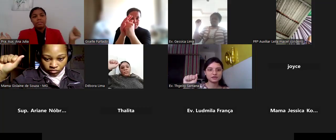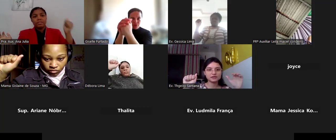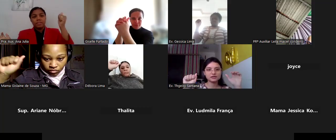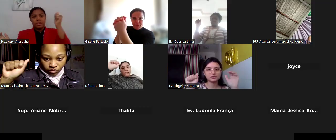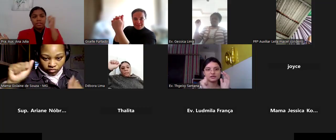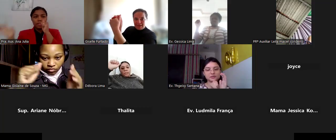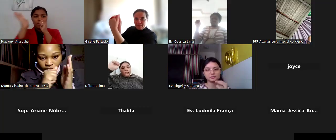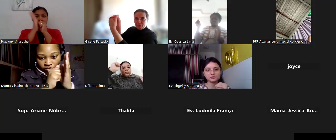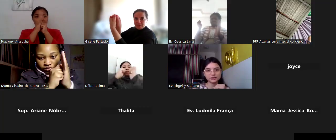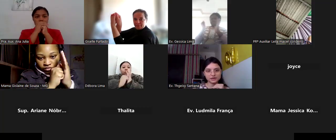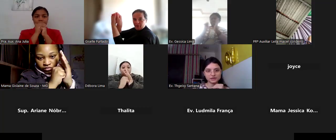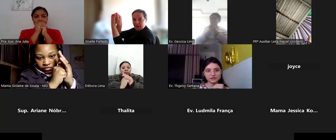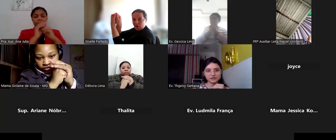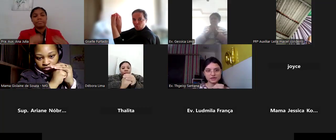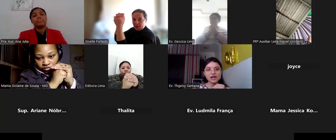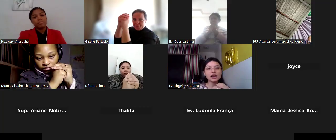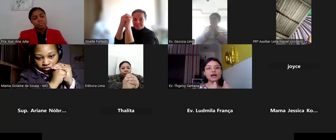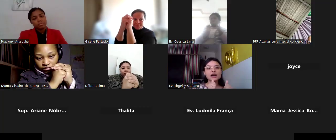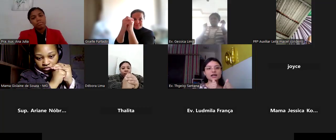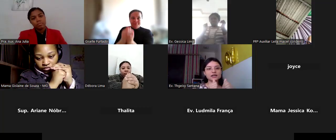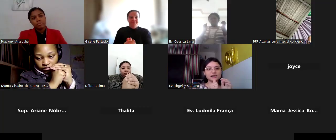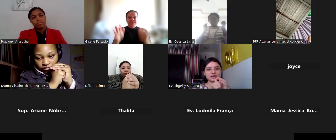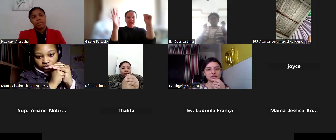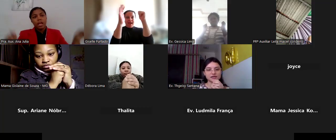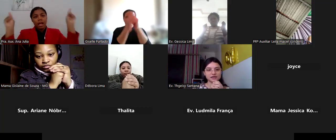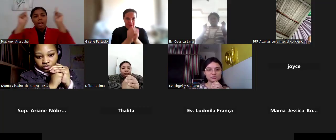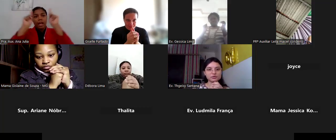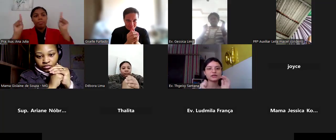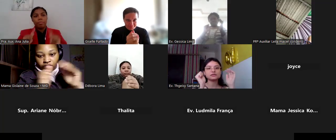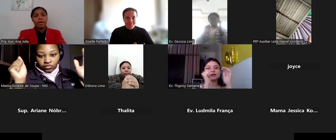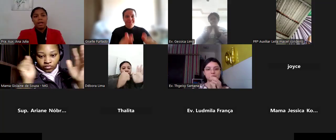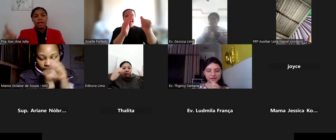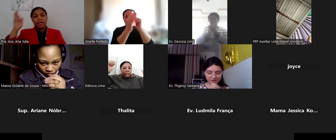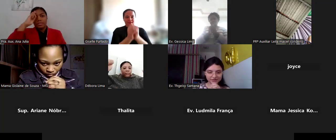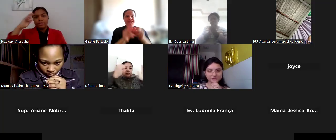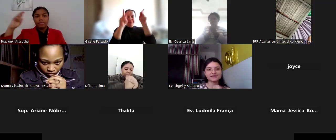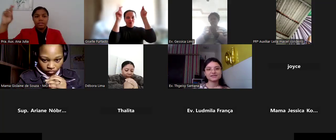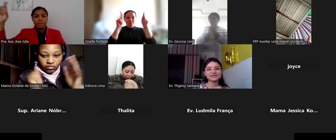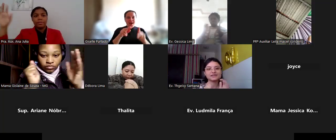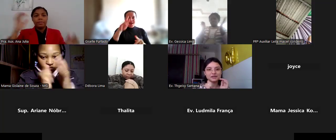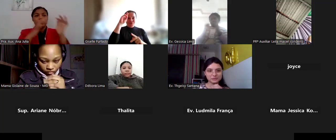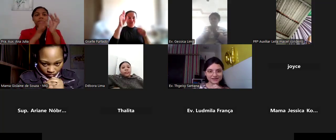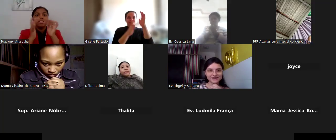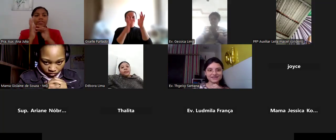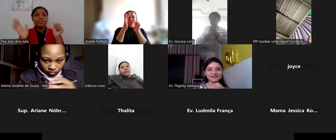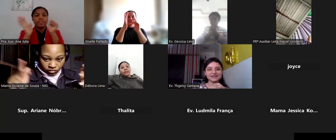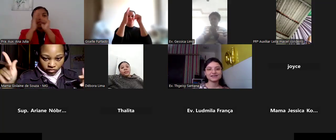mão, letra A por cima, ó. A com A. Amém. Amém. Então, paz do Senhor